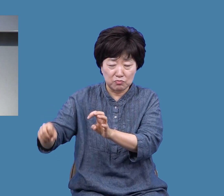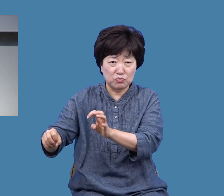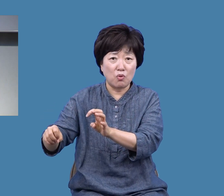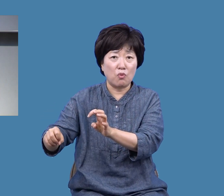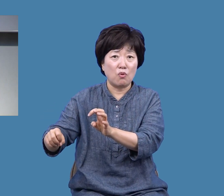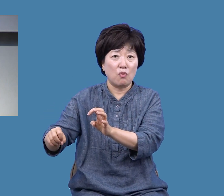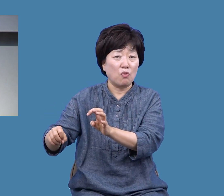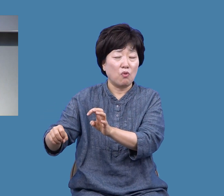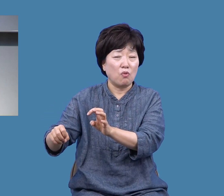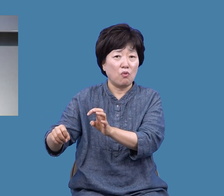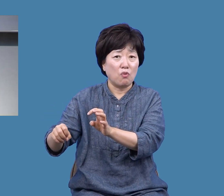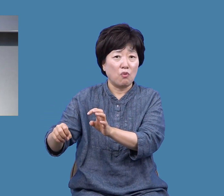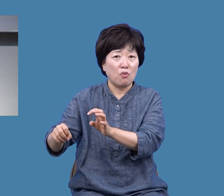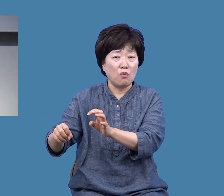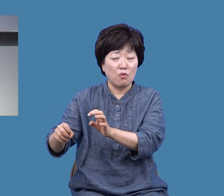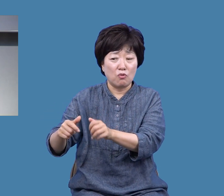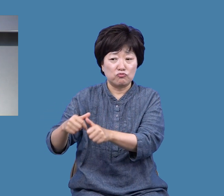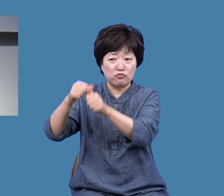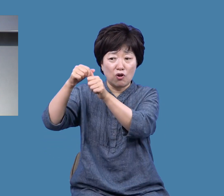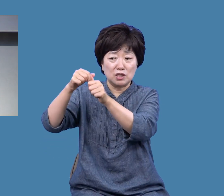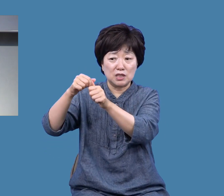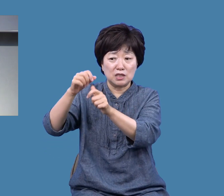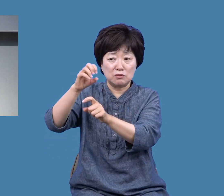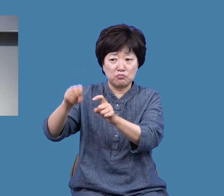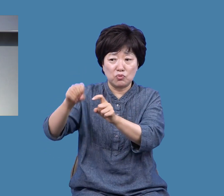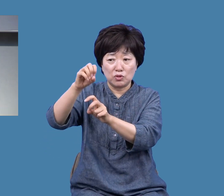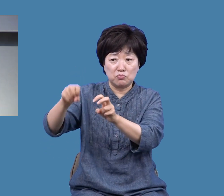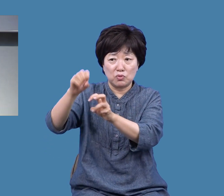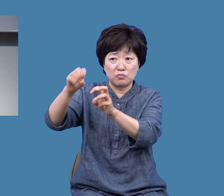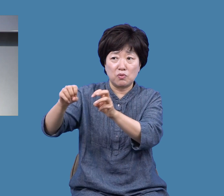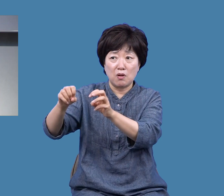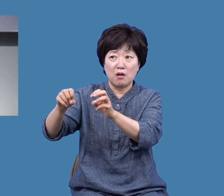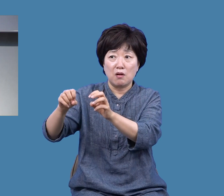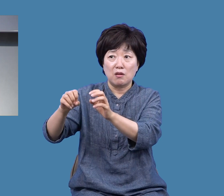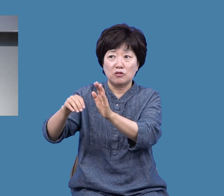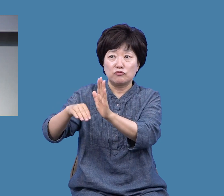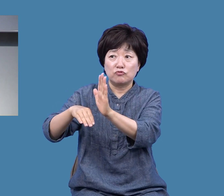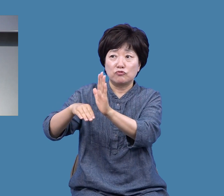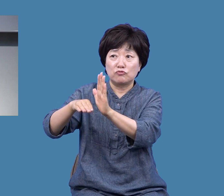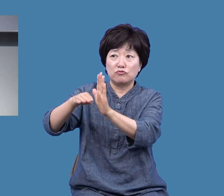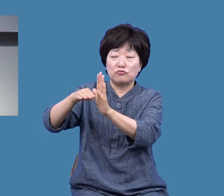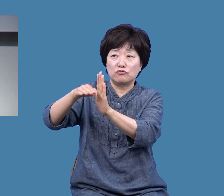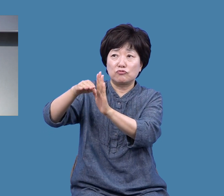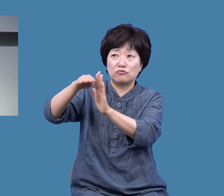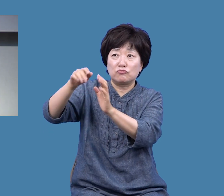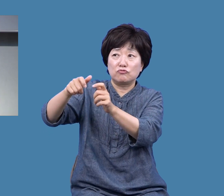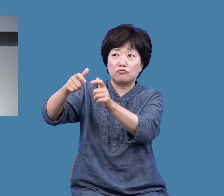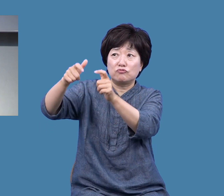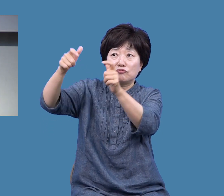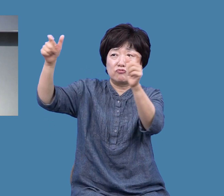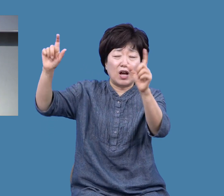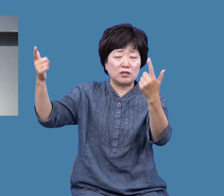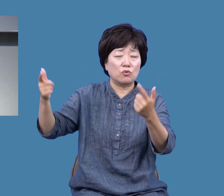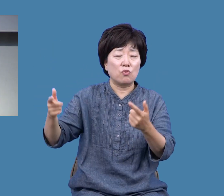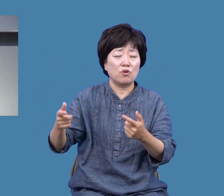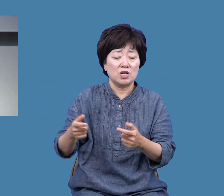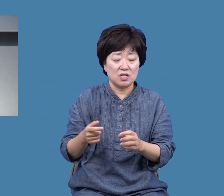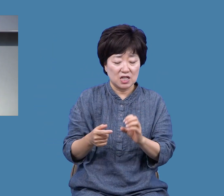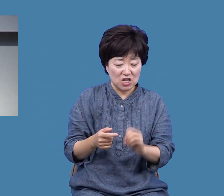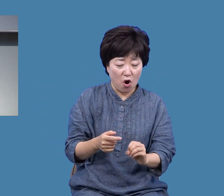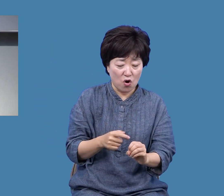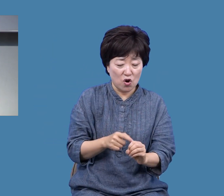예수를 믿는 순간 그냥 0에서 100%로 뛰는 디지털이에요. 그냥 0에서 100%로 뛰는, 성령께서 우리